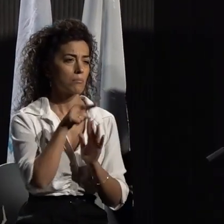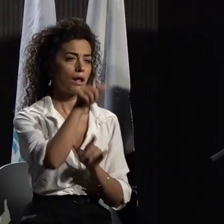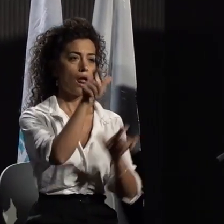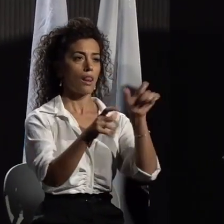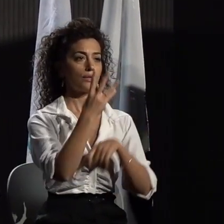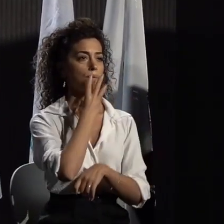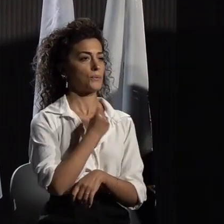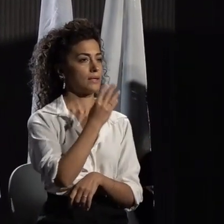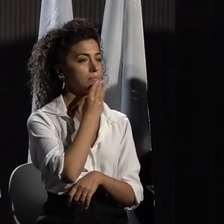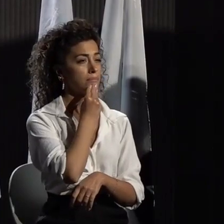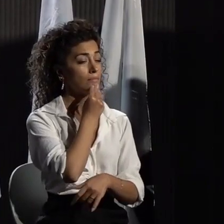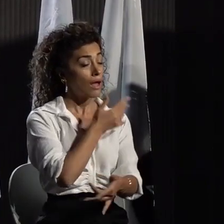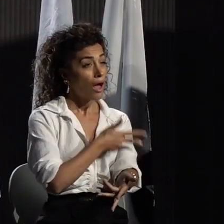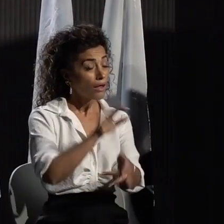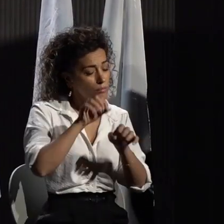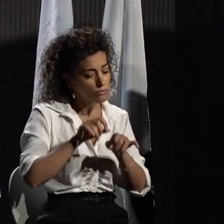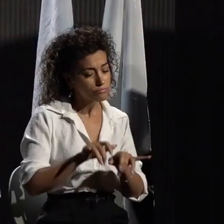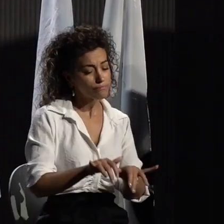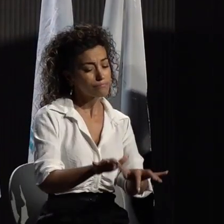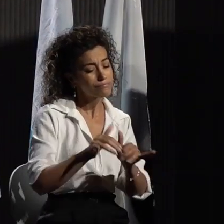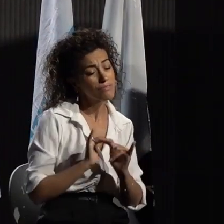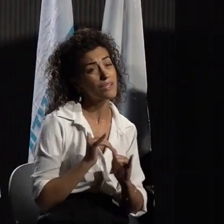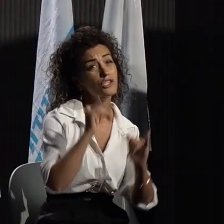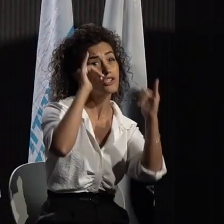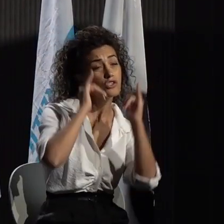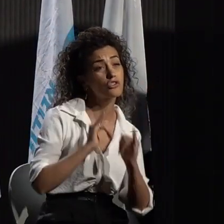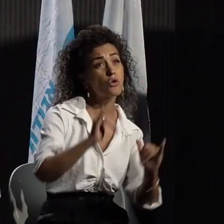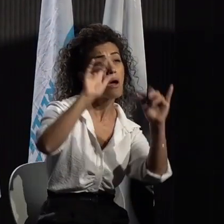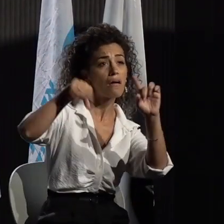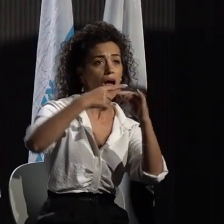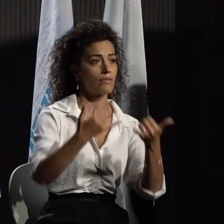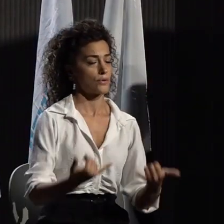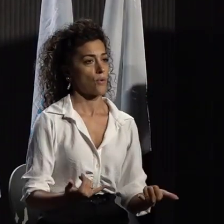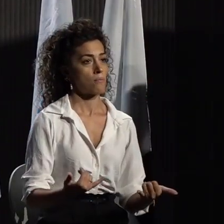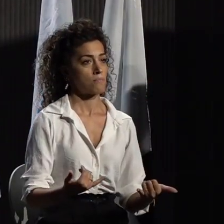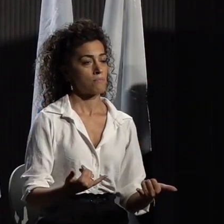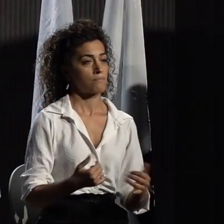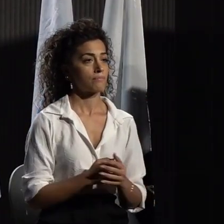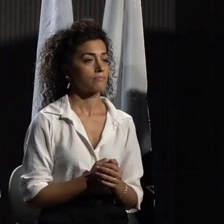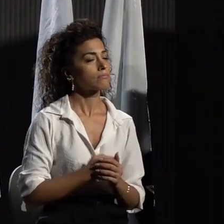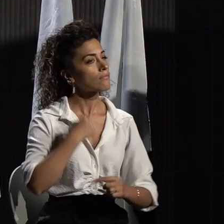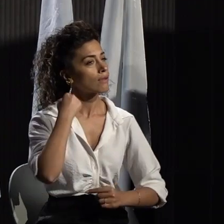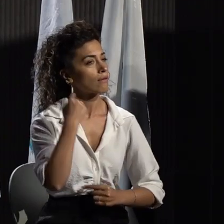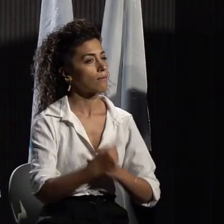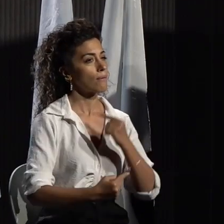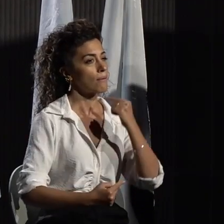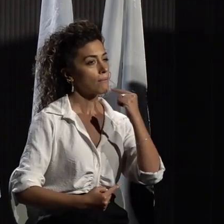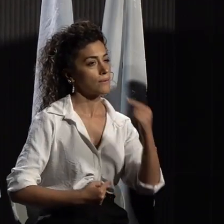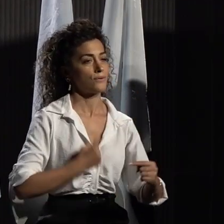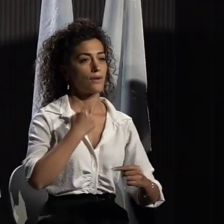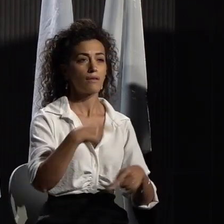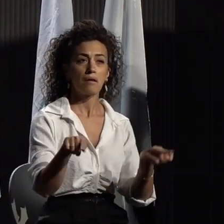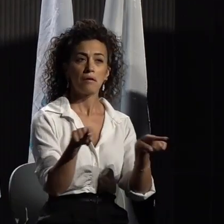יהודים דמם זועק ולא יפסיק לזעוק מתוך האדמה בכל שנה בעת